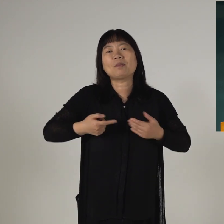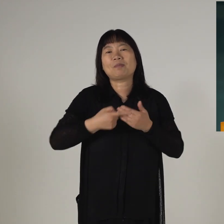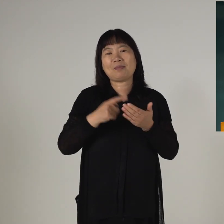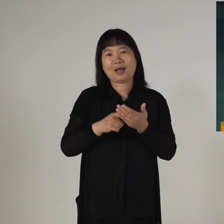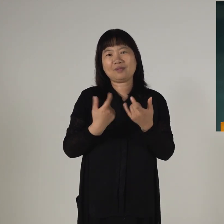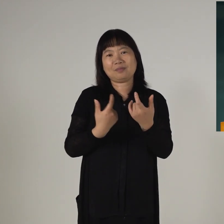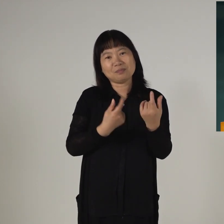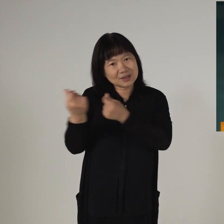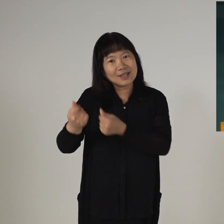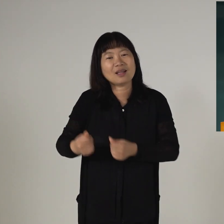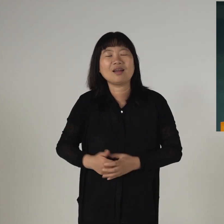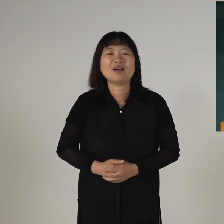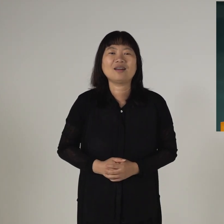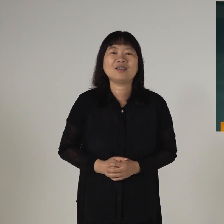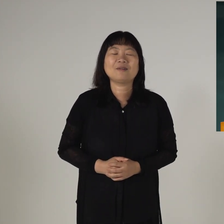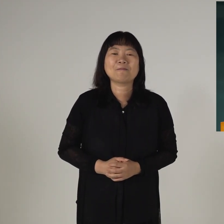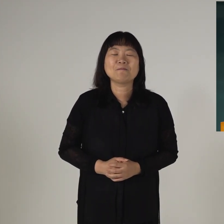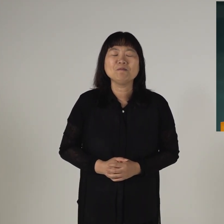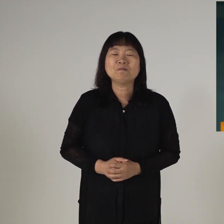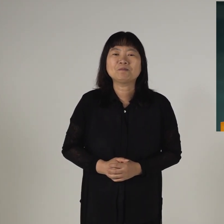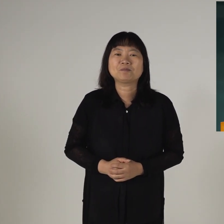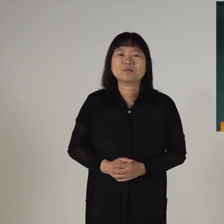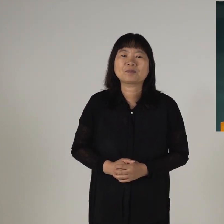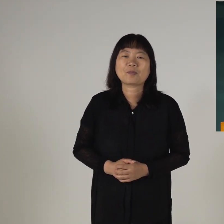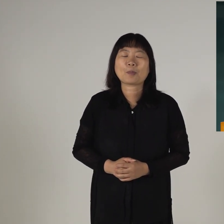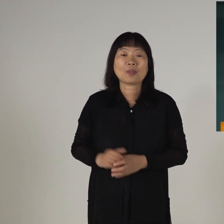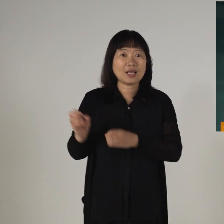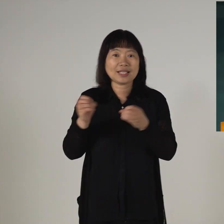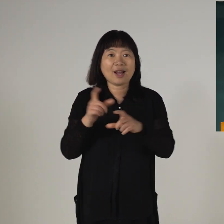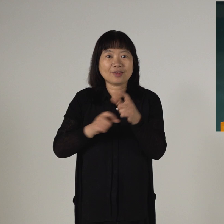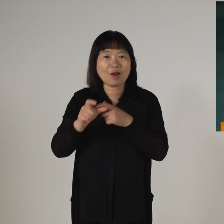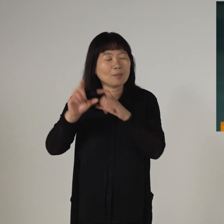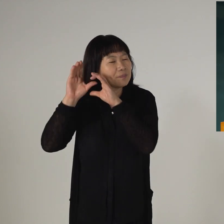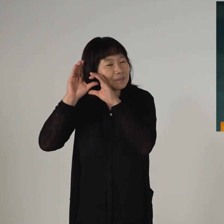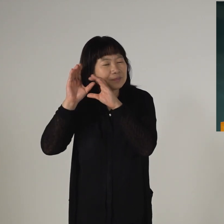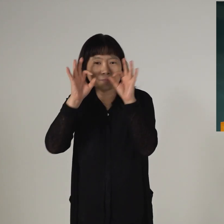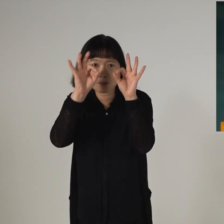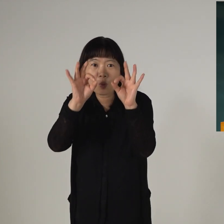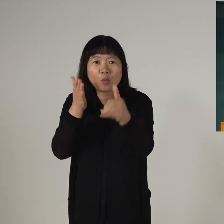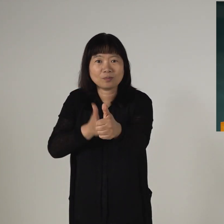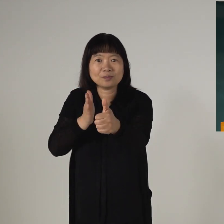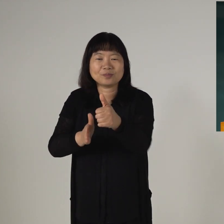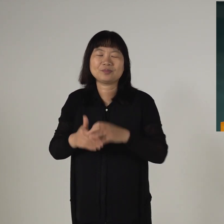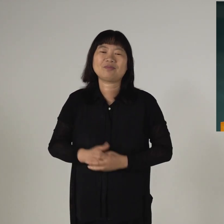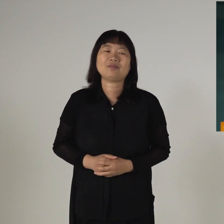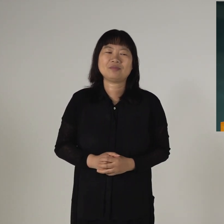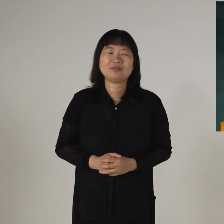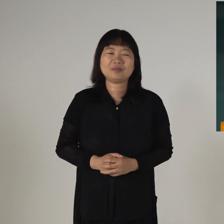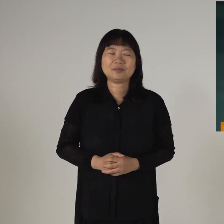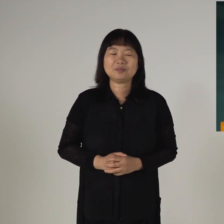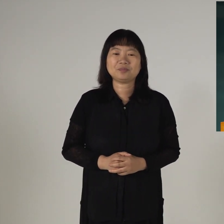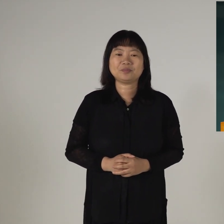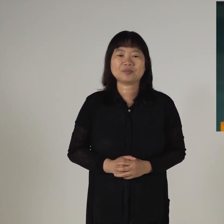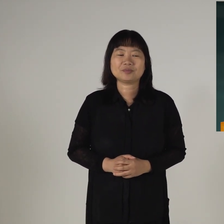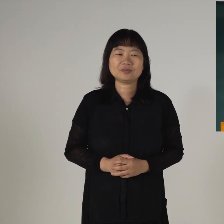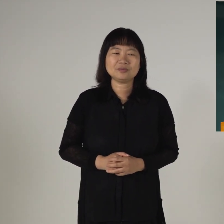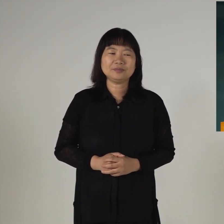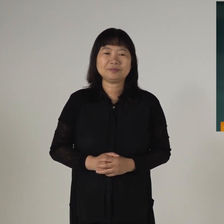조급함이었겠죠. 자, 마저 대화를 좀 들어봅시다. 보시면